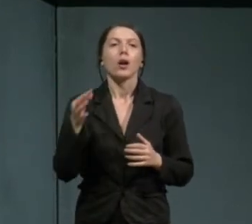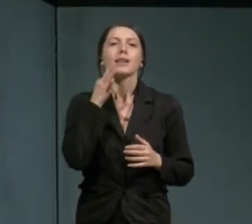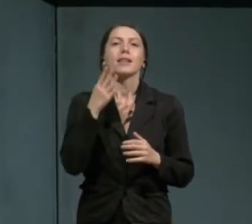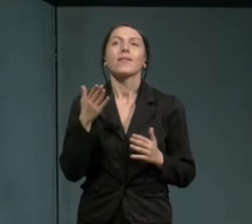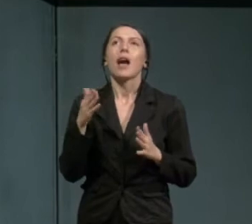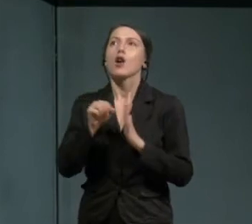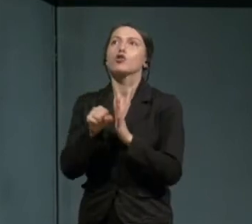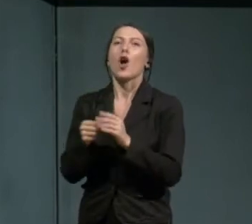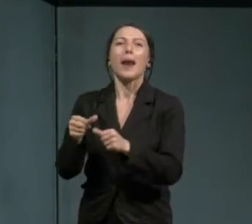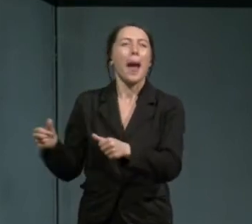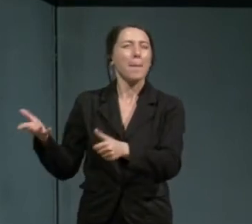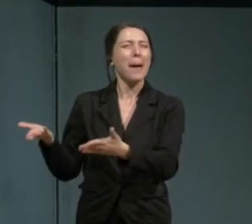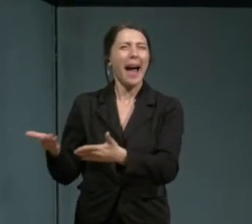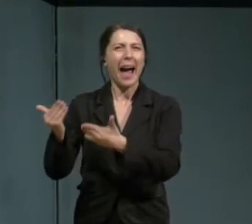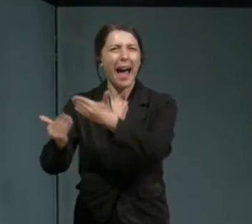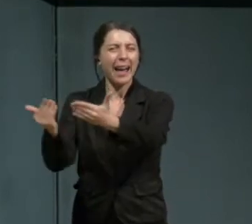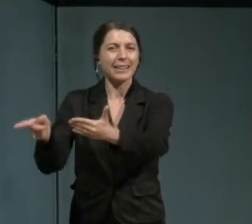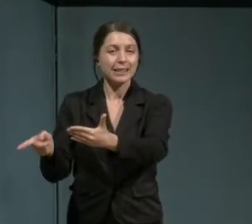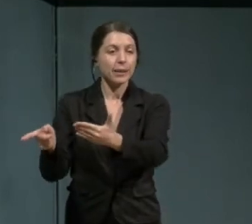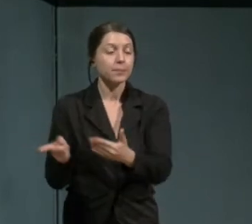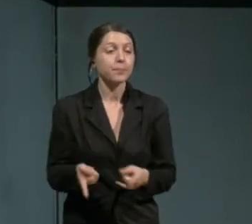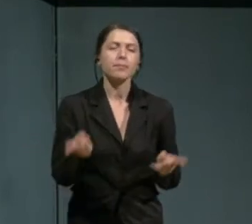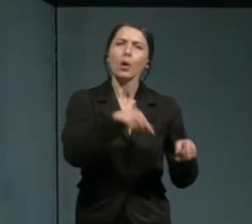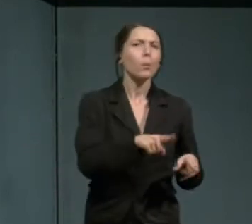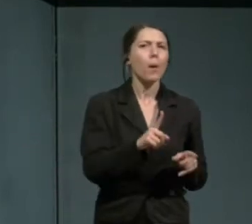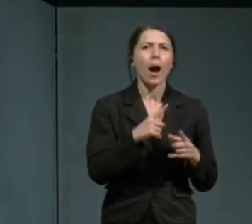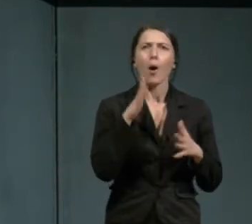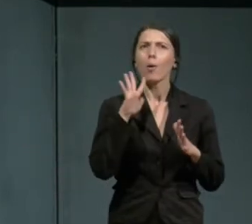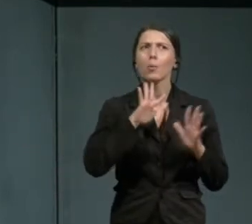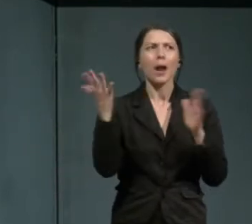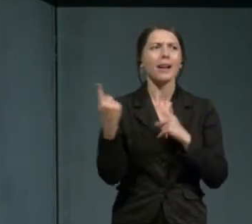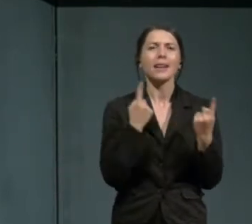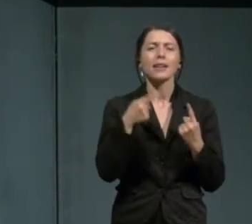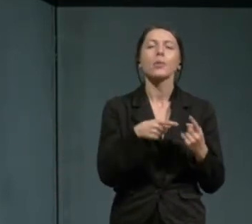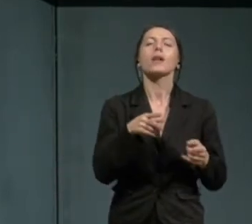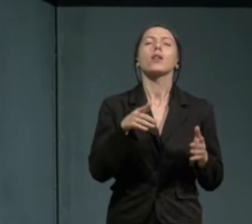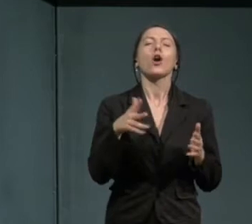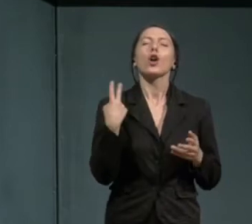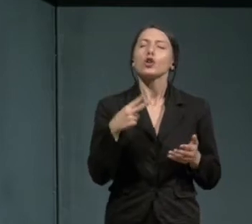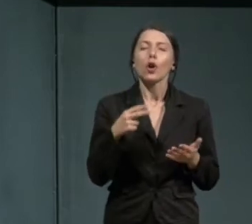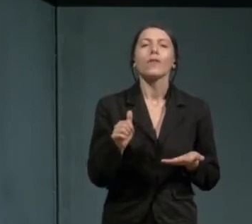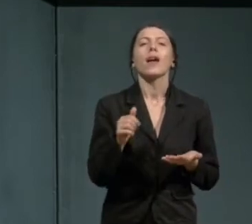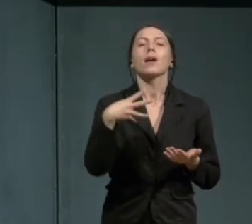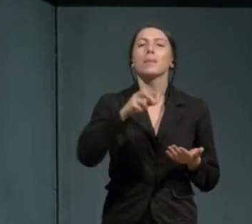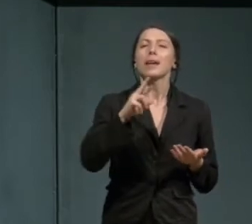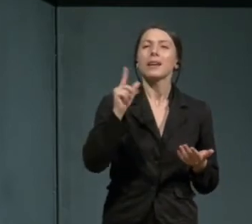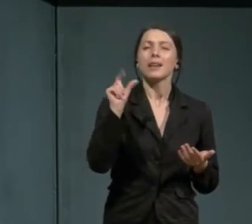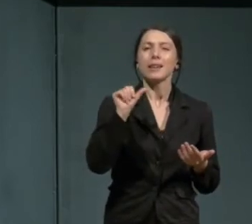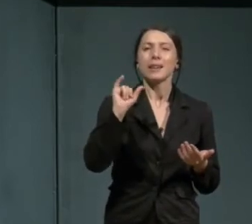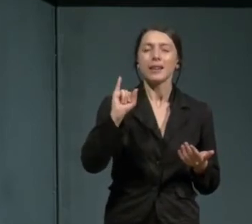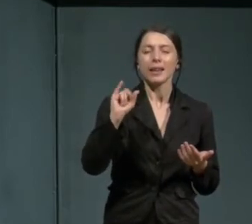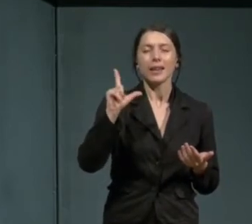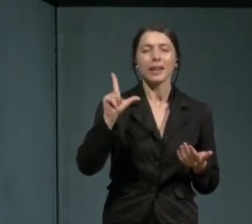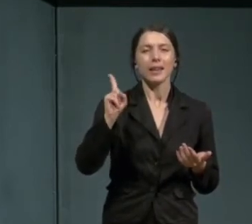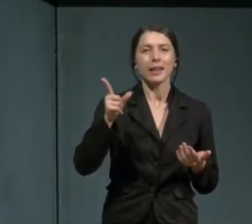del romanzo qui siamo diciamo così in un'altra in un'altra dimensione in un altro mondo siamo a marsiglia cornice né di è la scogliera